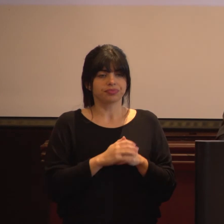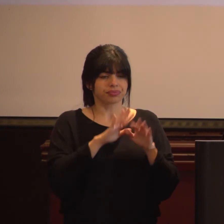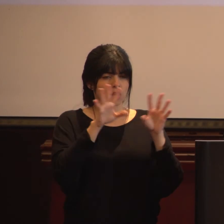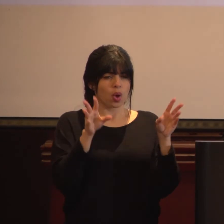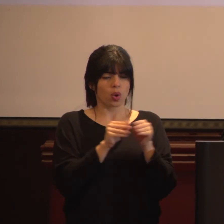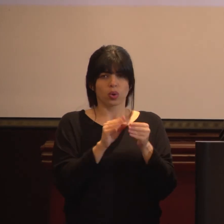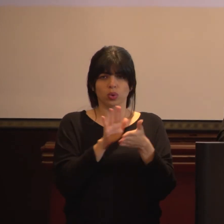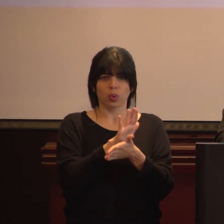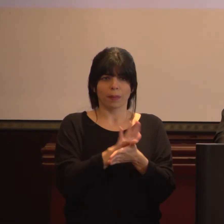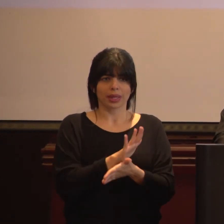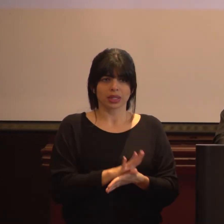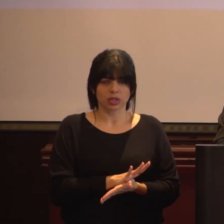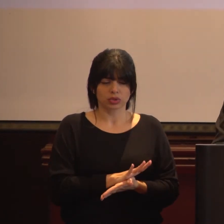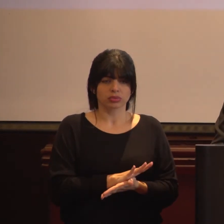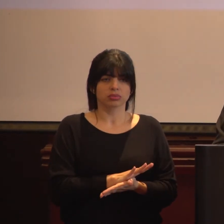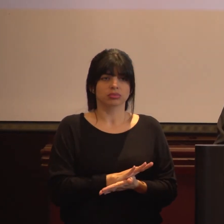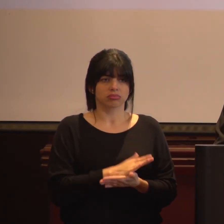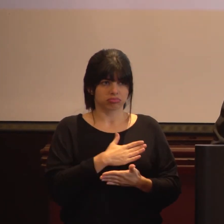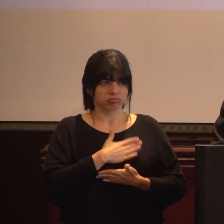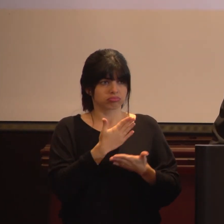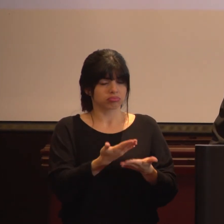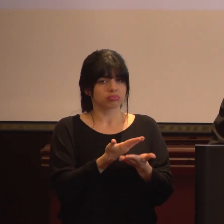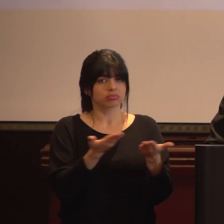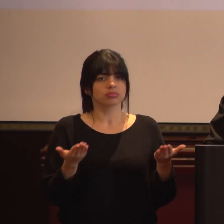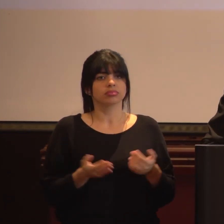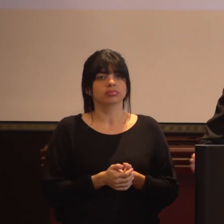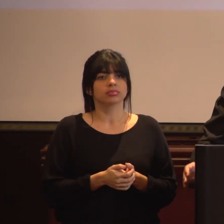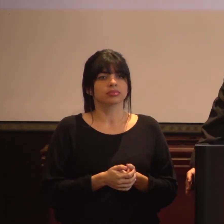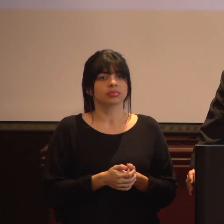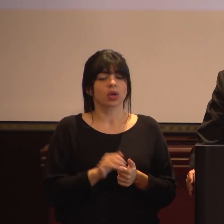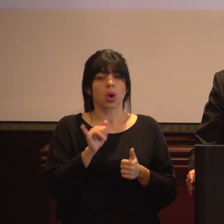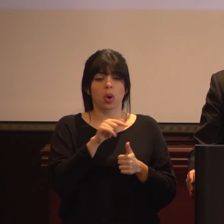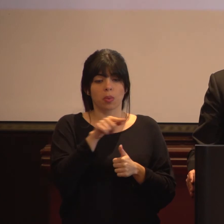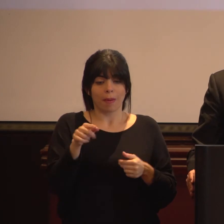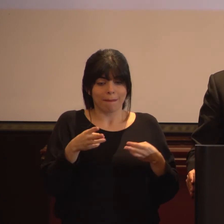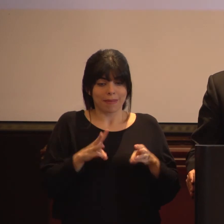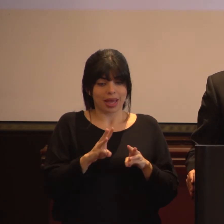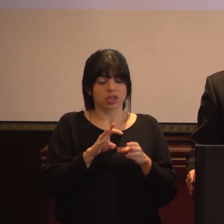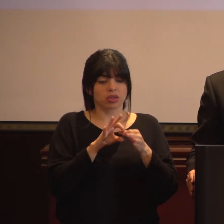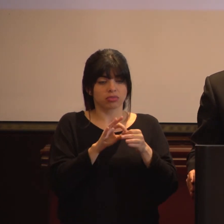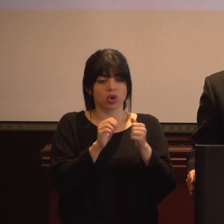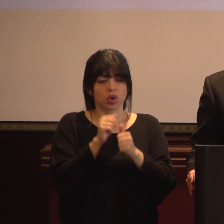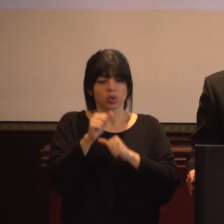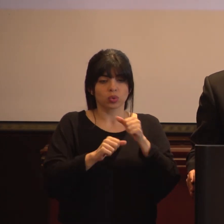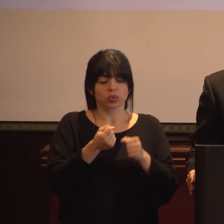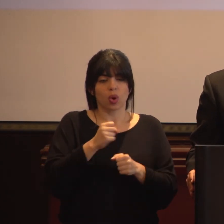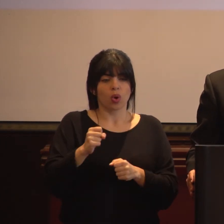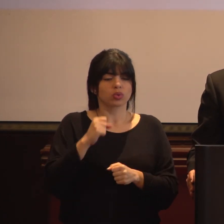todos estos documentos están a disposición como los mecanismos que tienen que ver con la lucha contra la